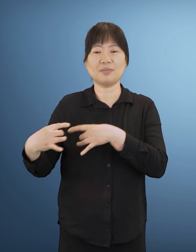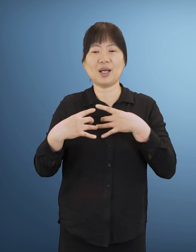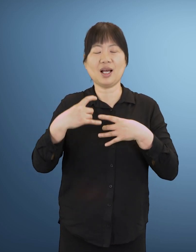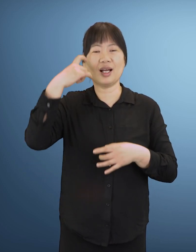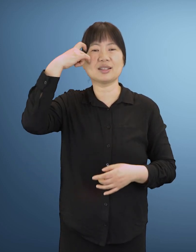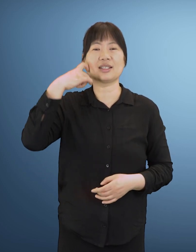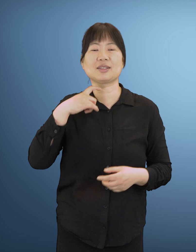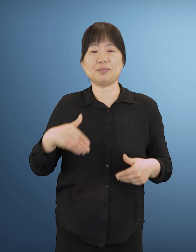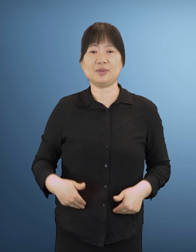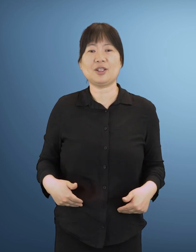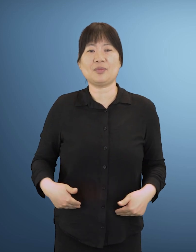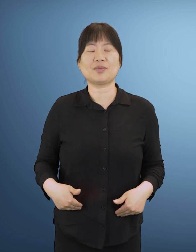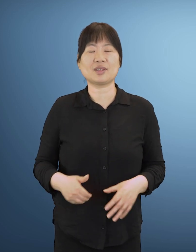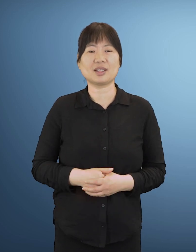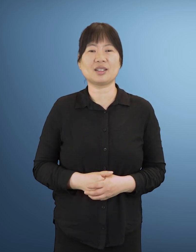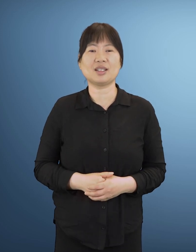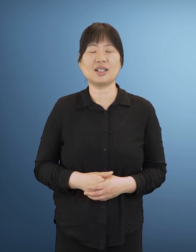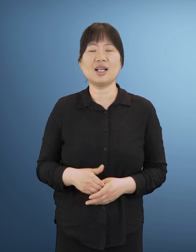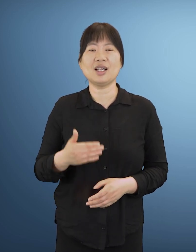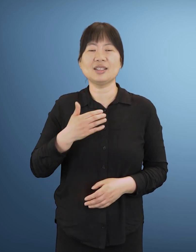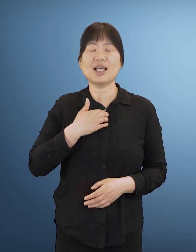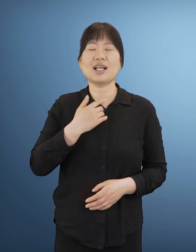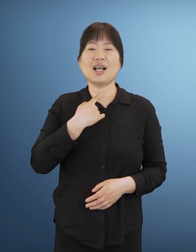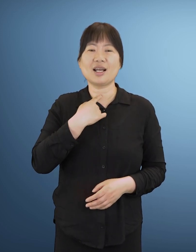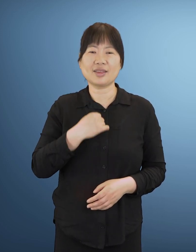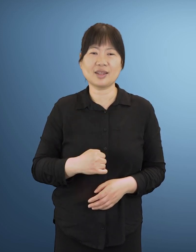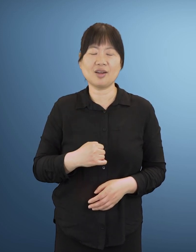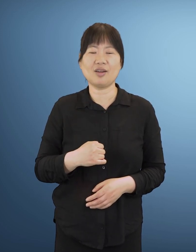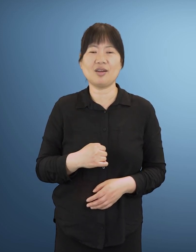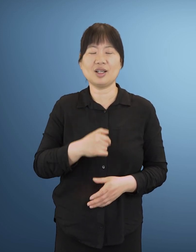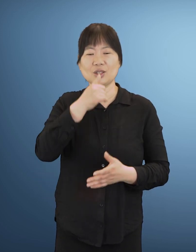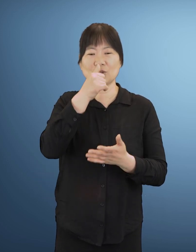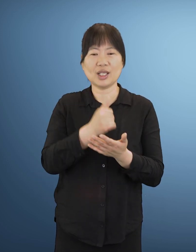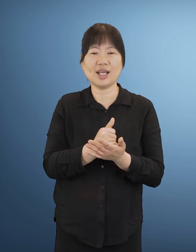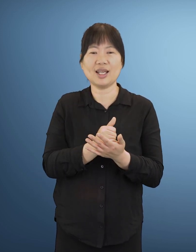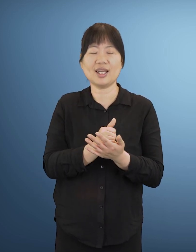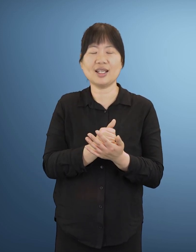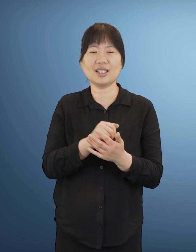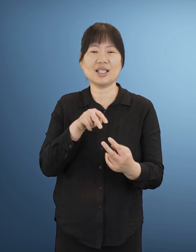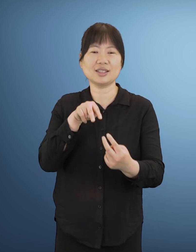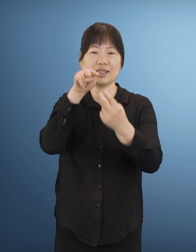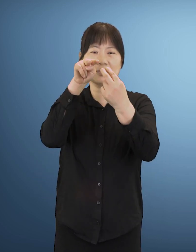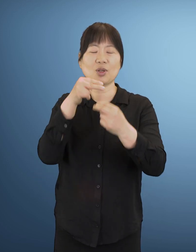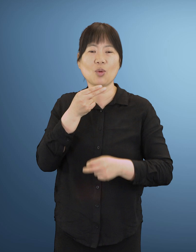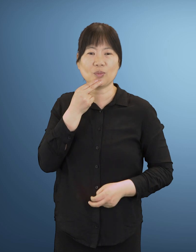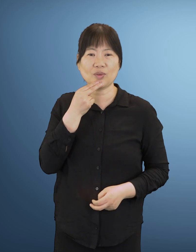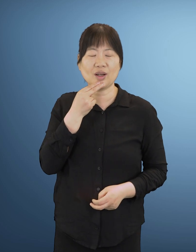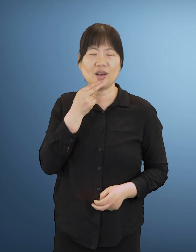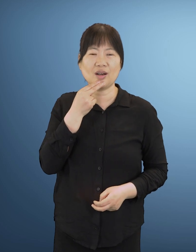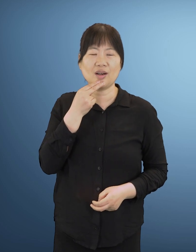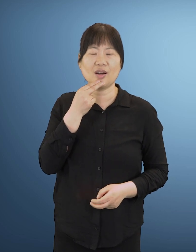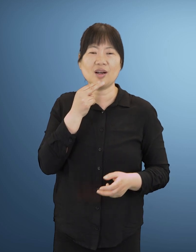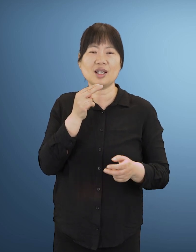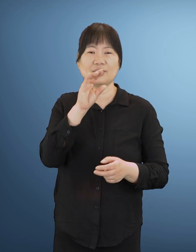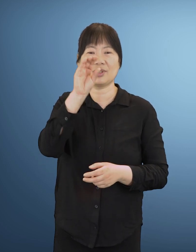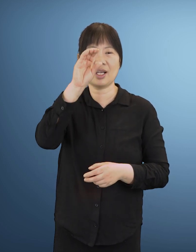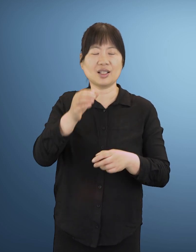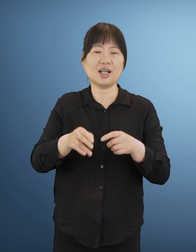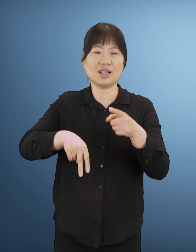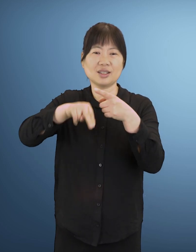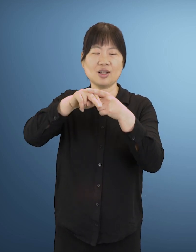그 십자가 위에서 내가 저지른 죄를 직면하지 않으면 그 위에서